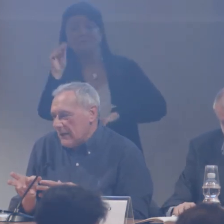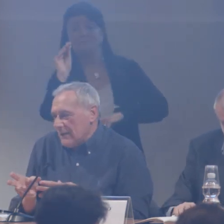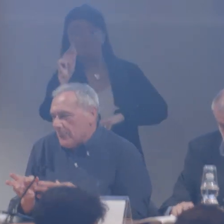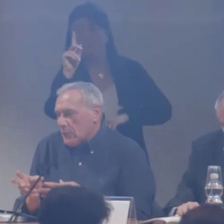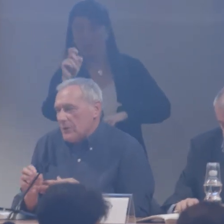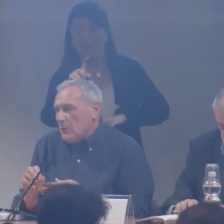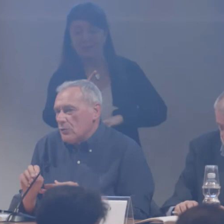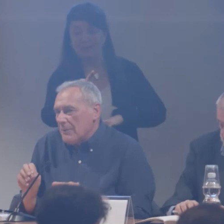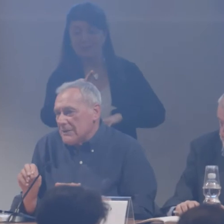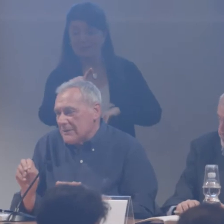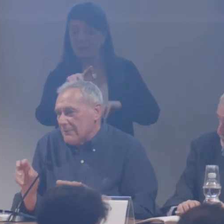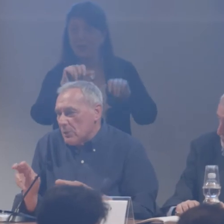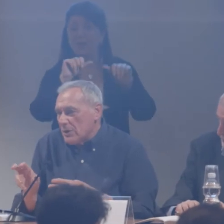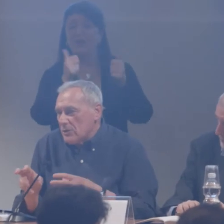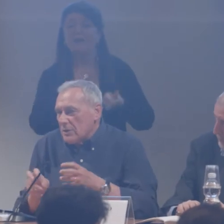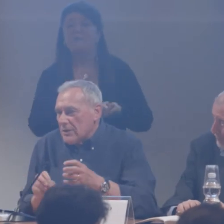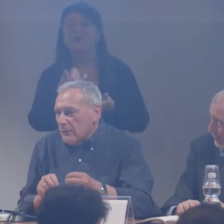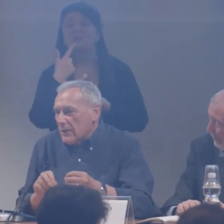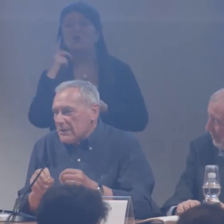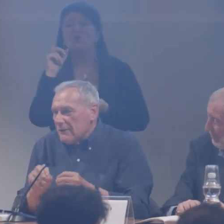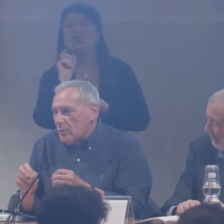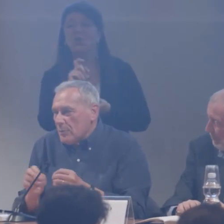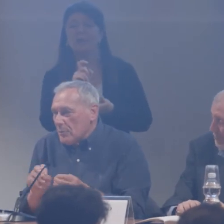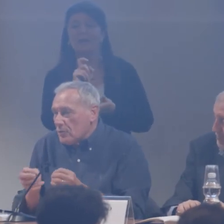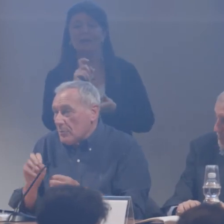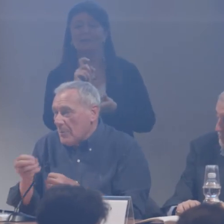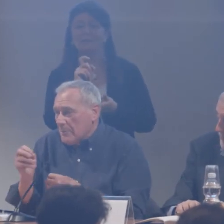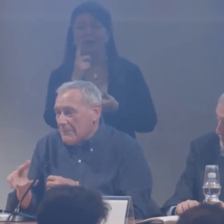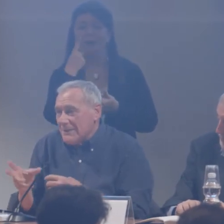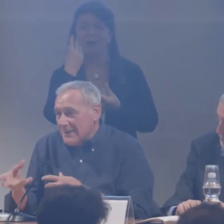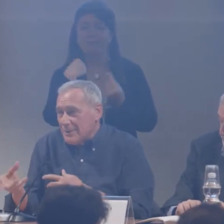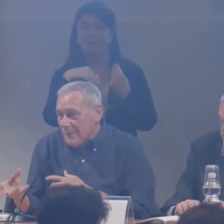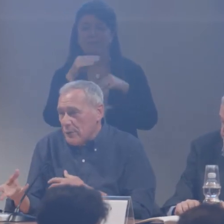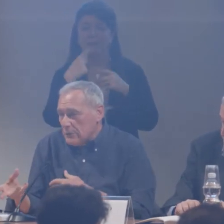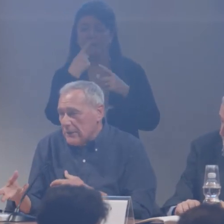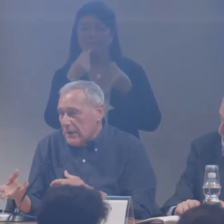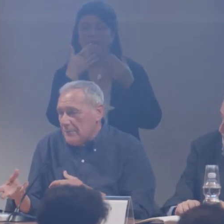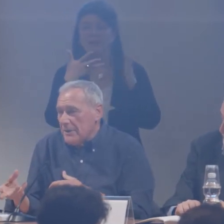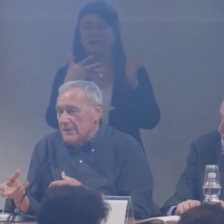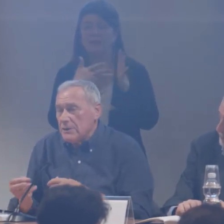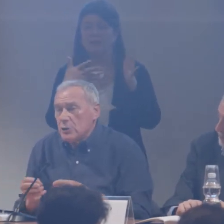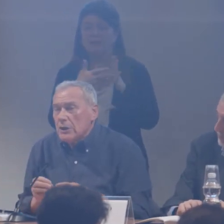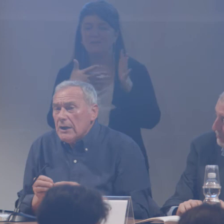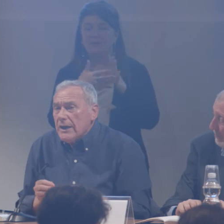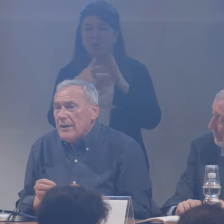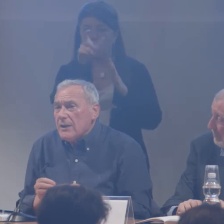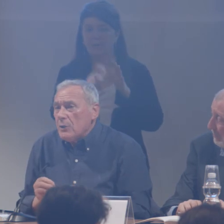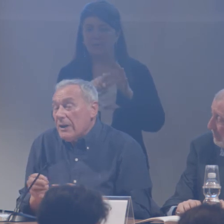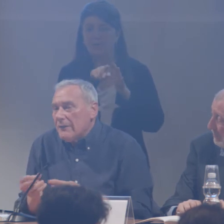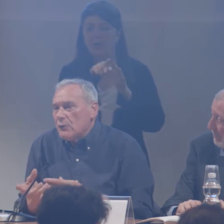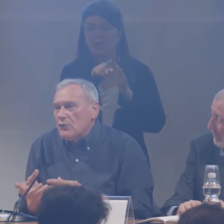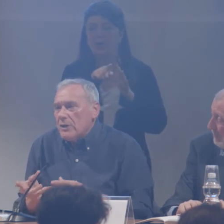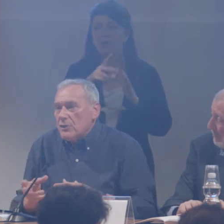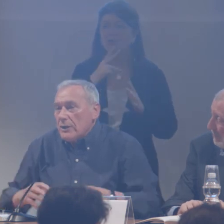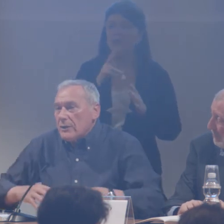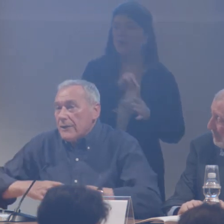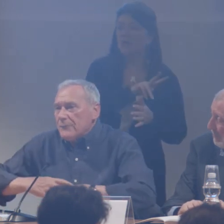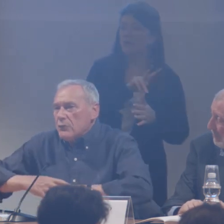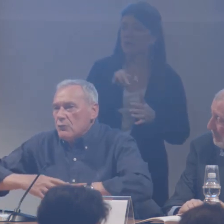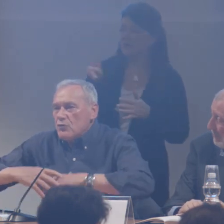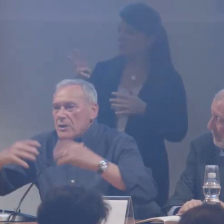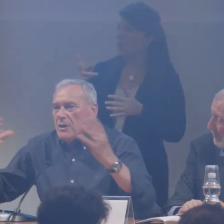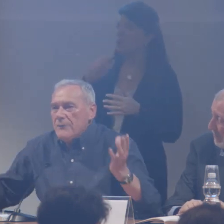suggerito la risposta. Era una domanda trabocchetto che gli avvocati avevano proposto proprio per mettere in difficoltà il pentito, e lui le aveva suggerito,